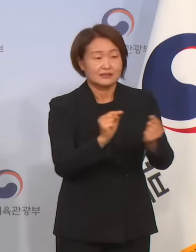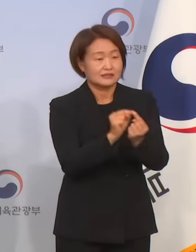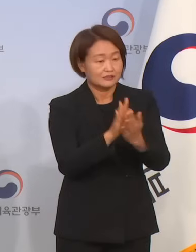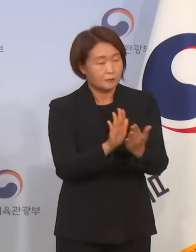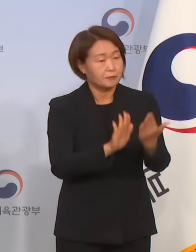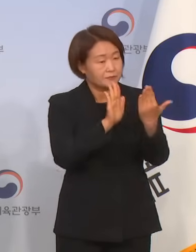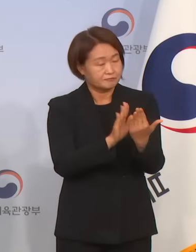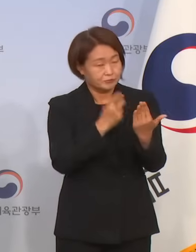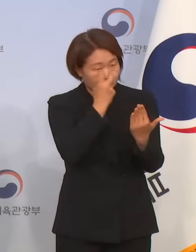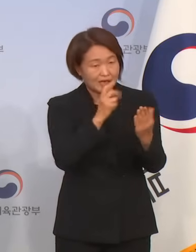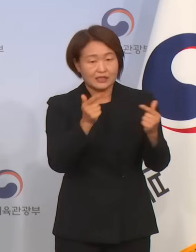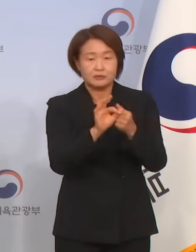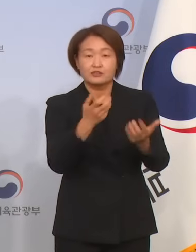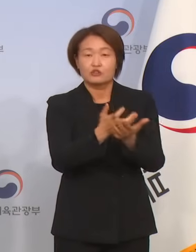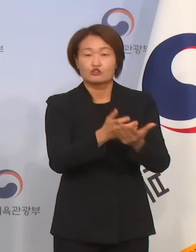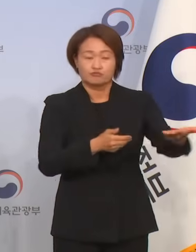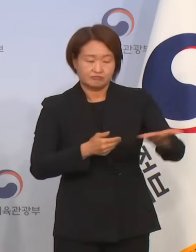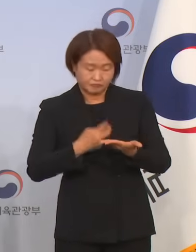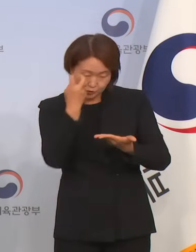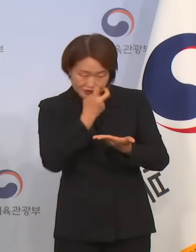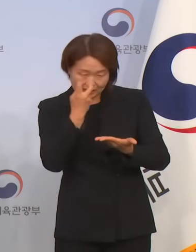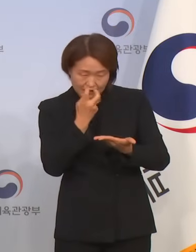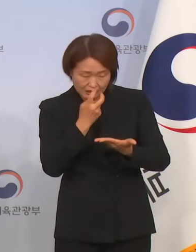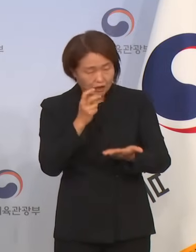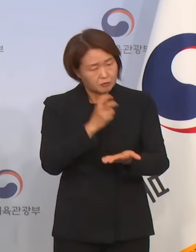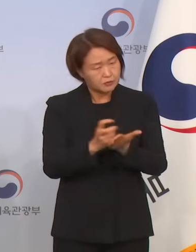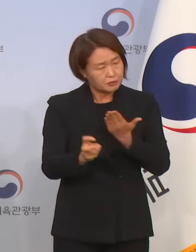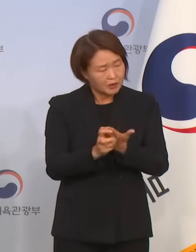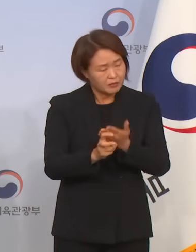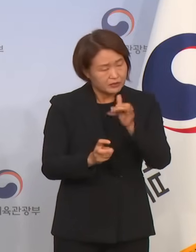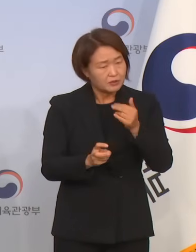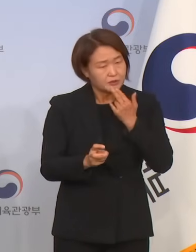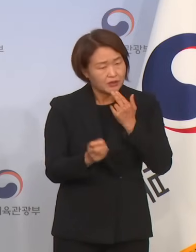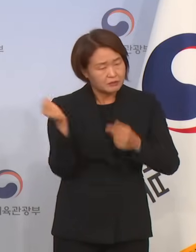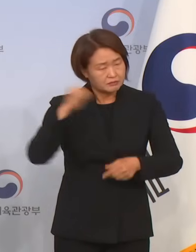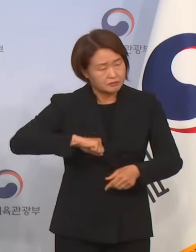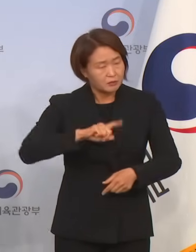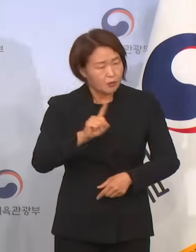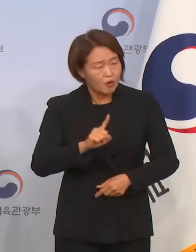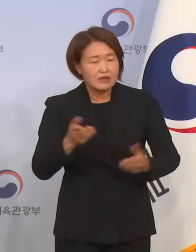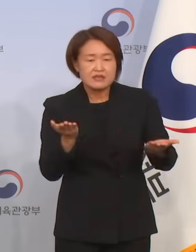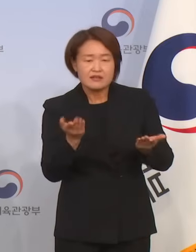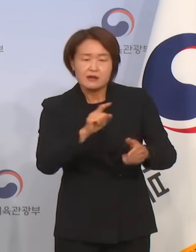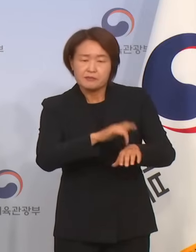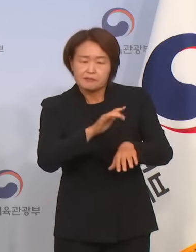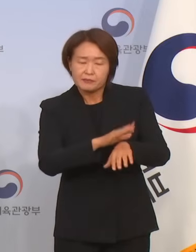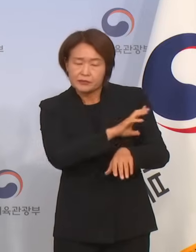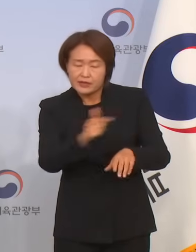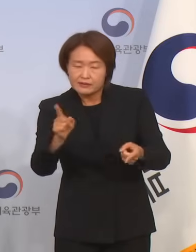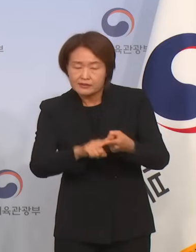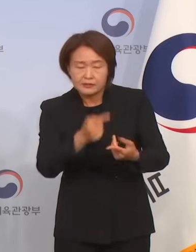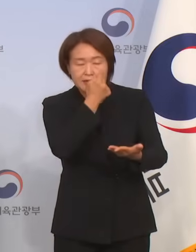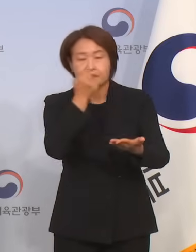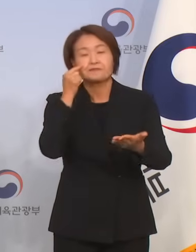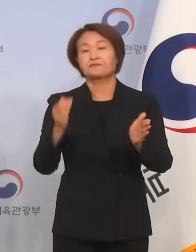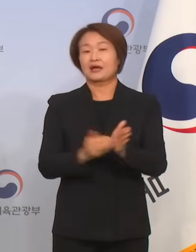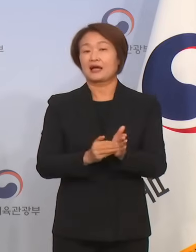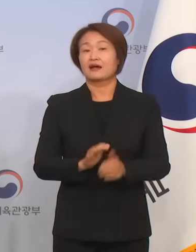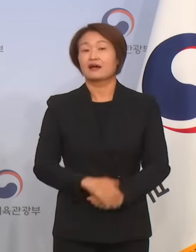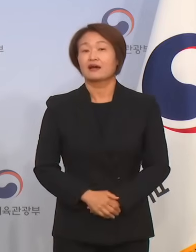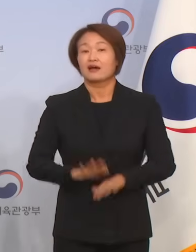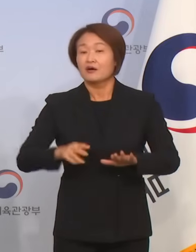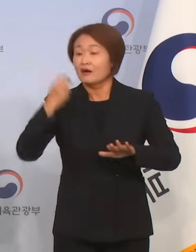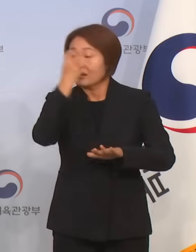서면 조사하여 축구협회의 부적정한 행정 처리와 불합리한 업무 관행을 확인하였습니다.